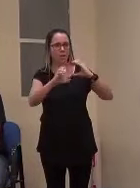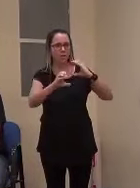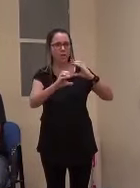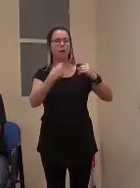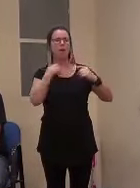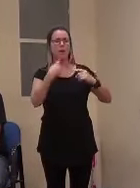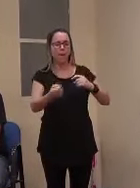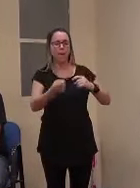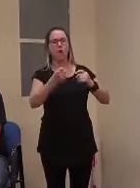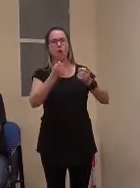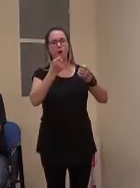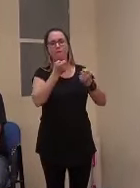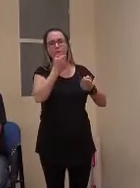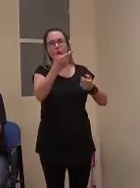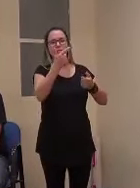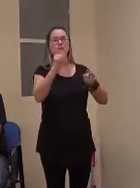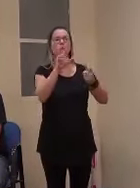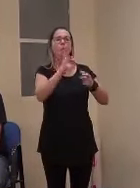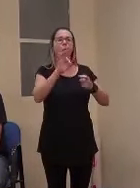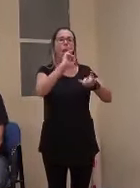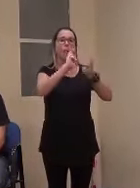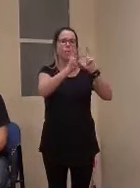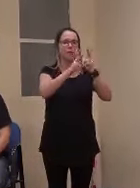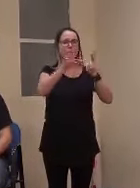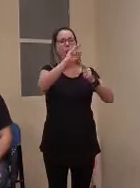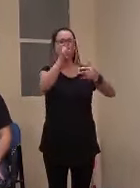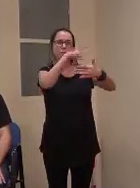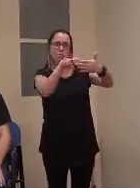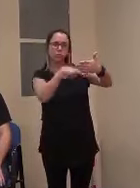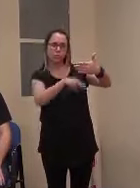señas subtitulados